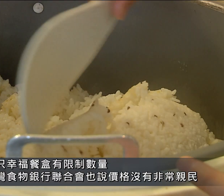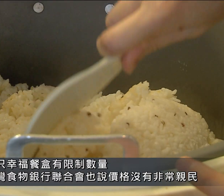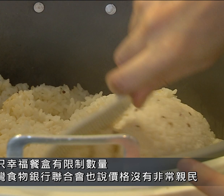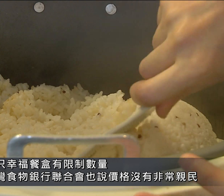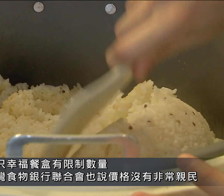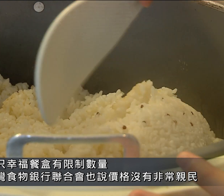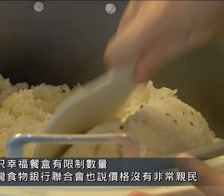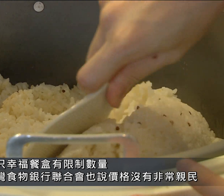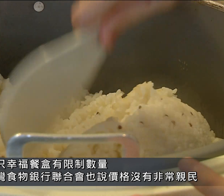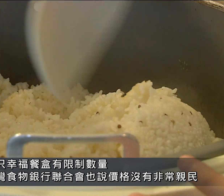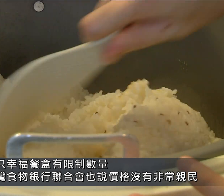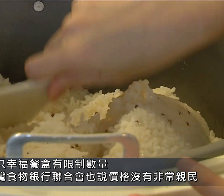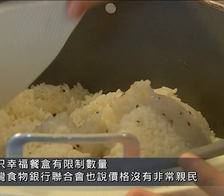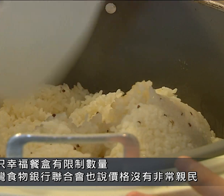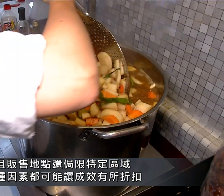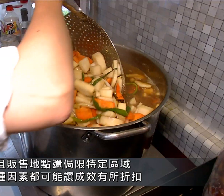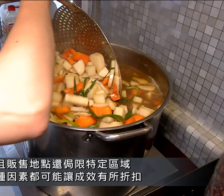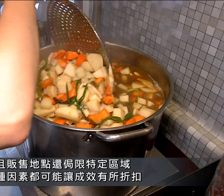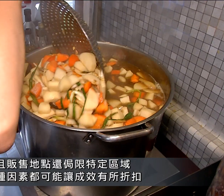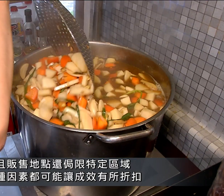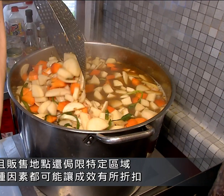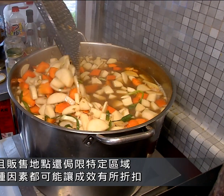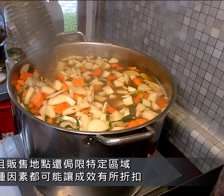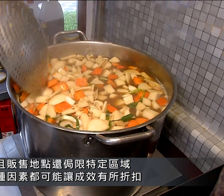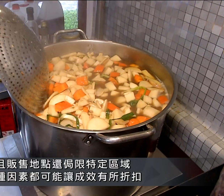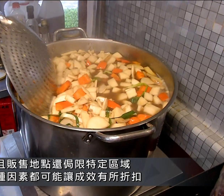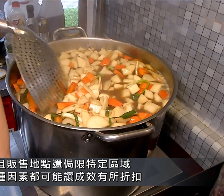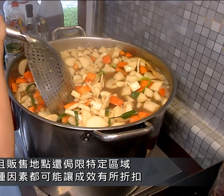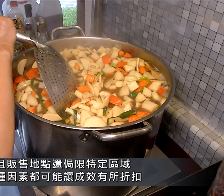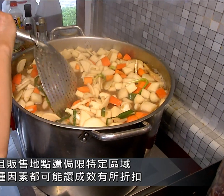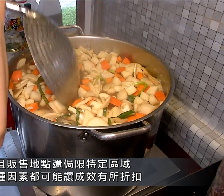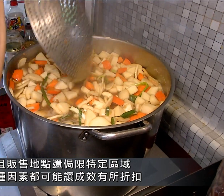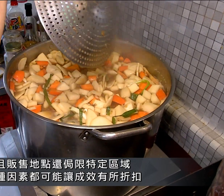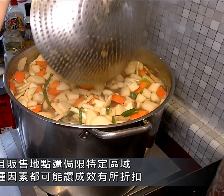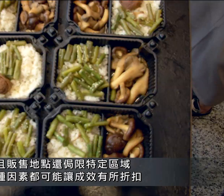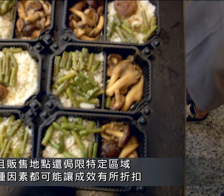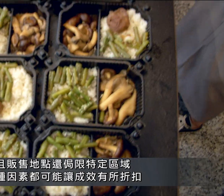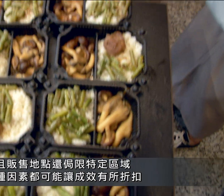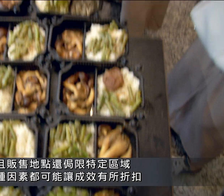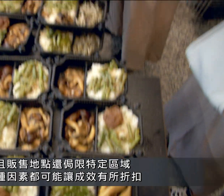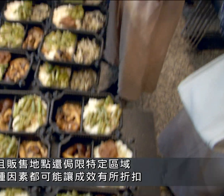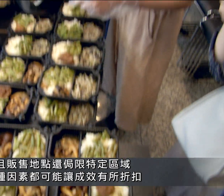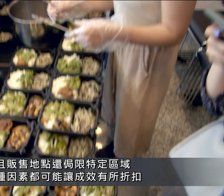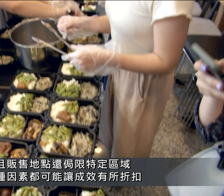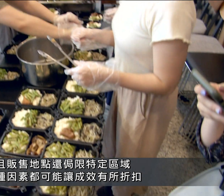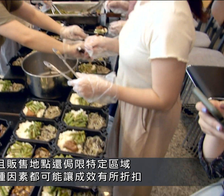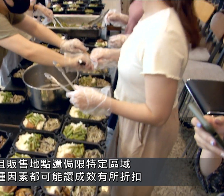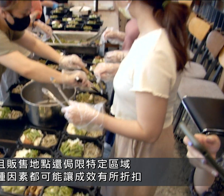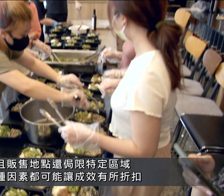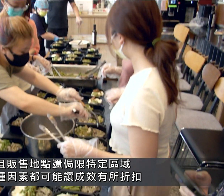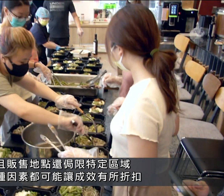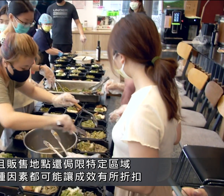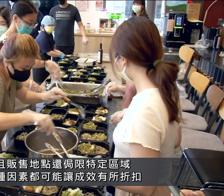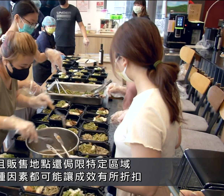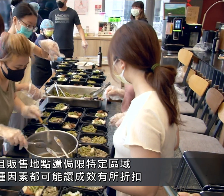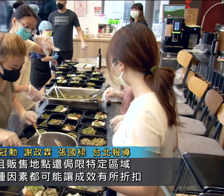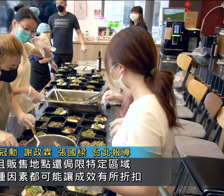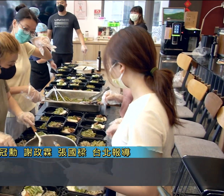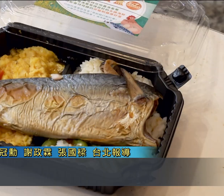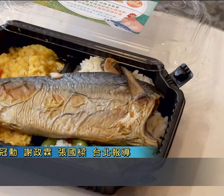格没有非常亲民，而且贩售地点也局限特定区域，种种因素都可能让成效有所折扣。记者传